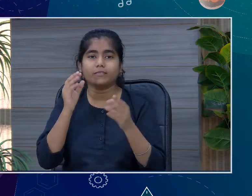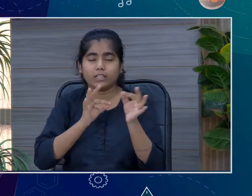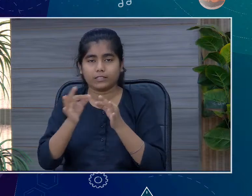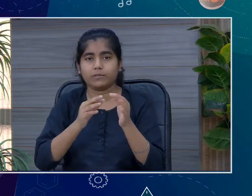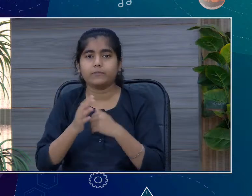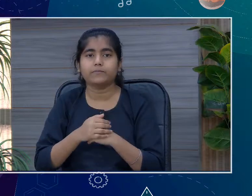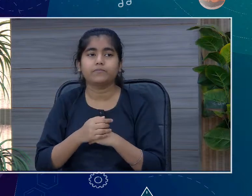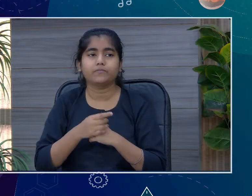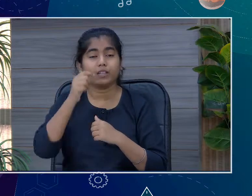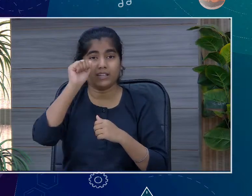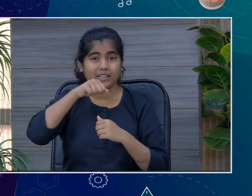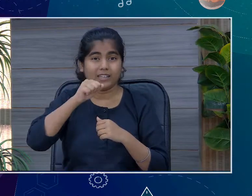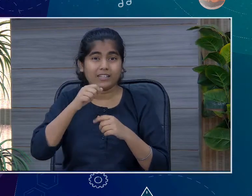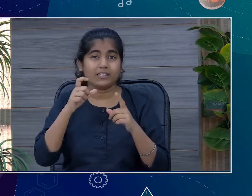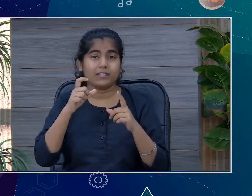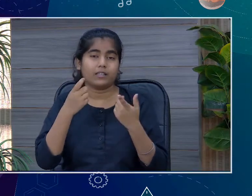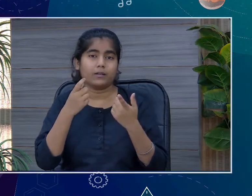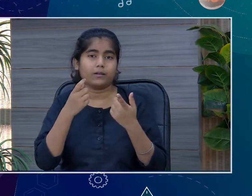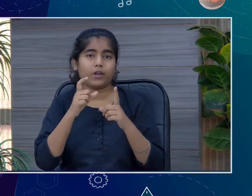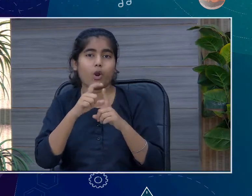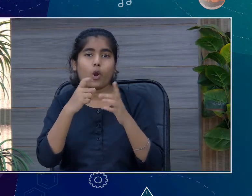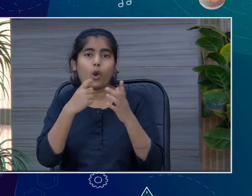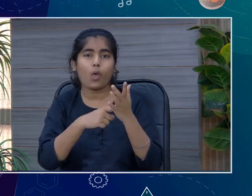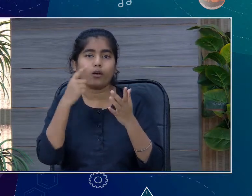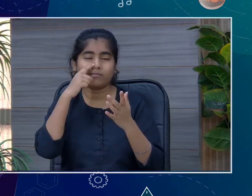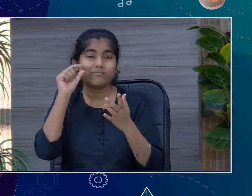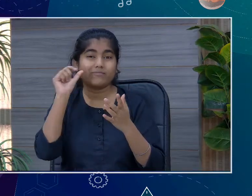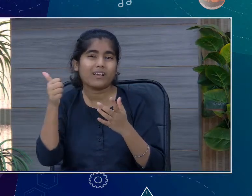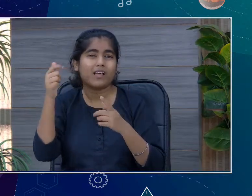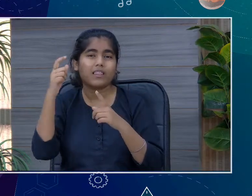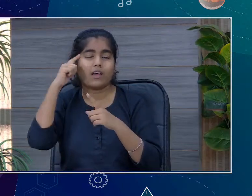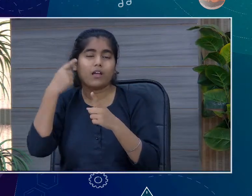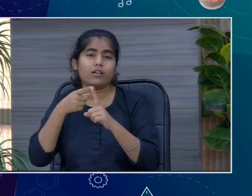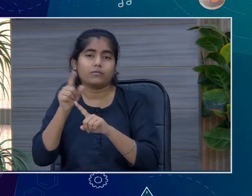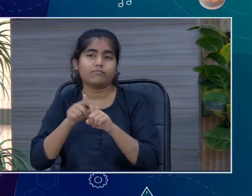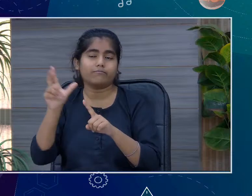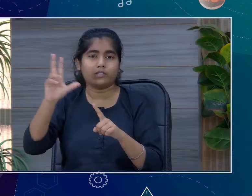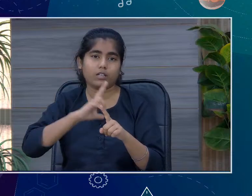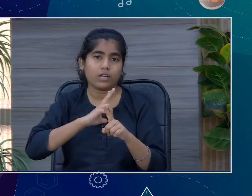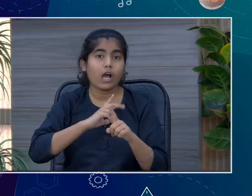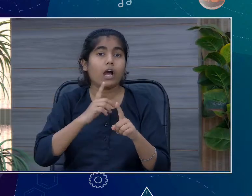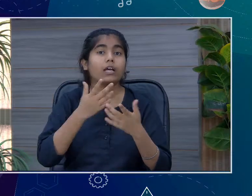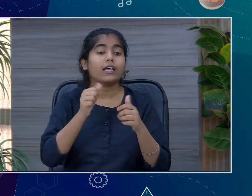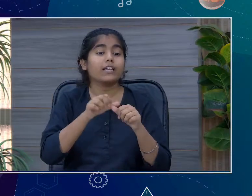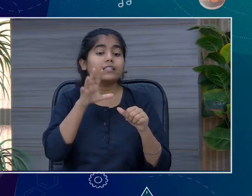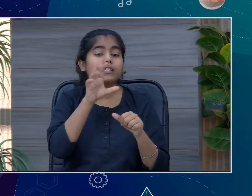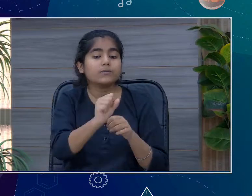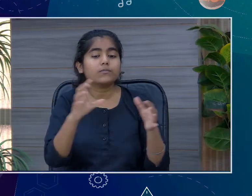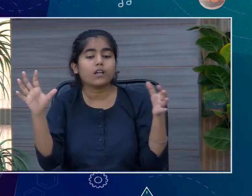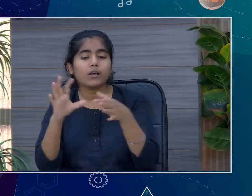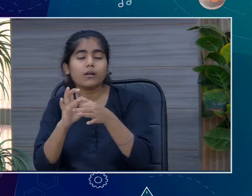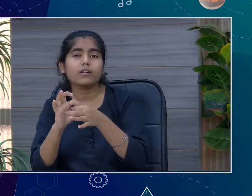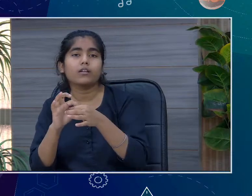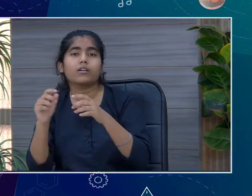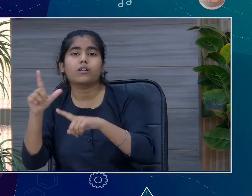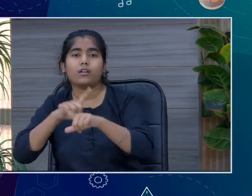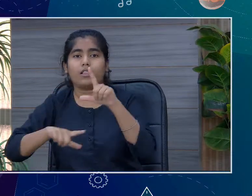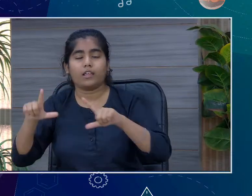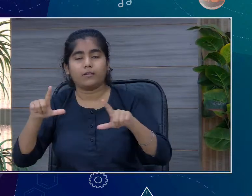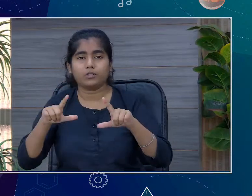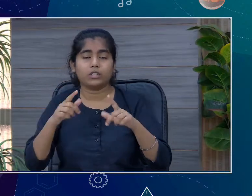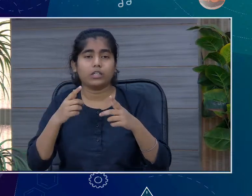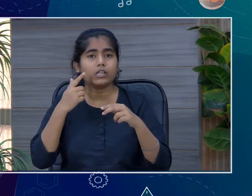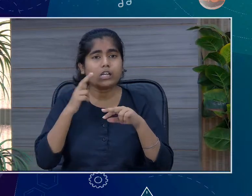बिल्कुल. जैसा अभी डॉक्टर वॉलिंग ने भी कहा कि एक्सेसिबिलिटी रिगार्डिंग लैंग्वेज, कि भाषा अगर आपकी सुगम्य नहीं है,